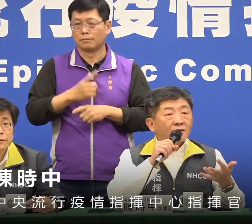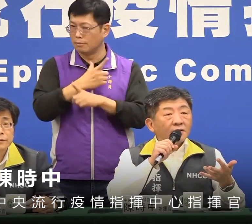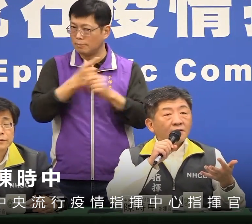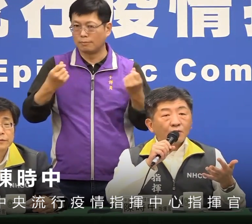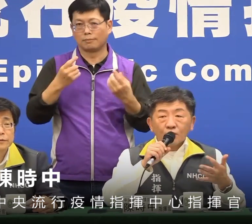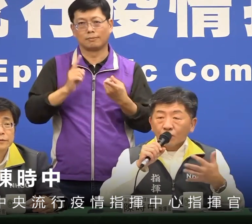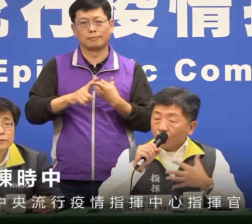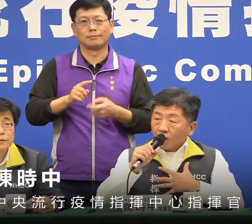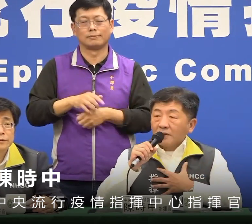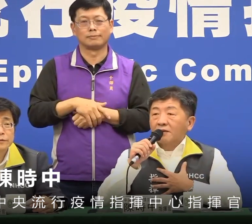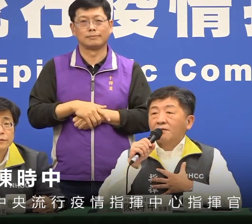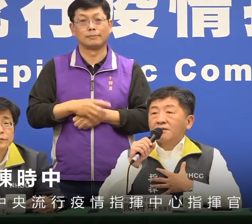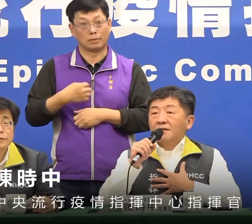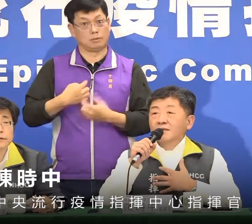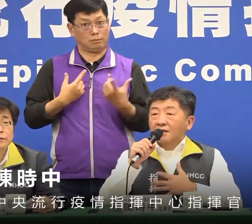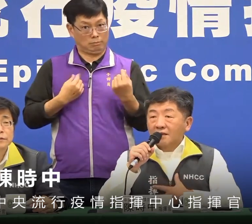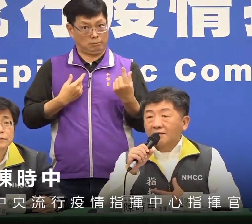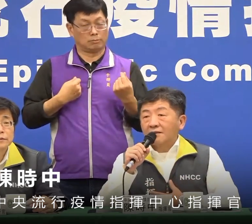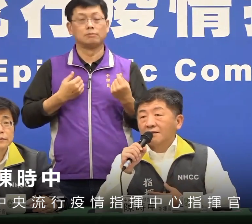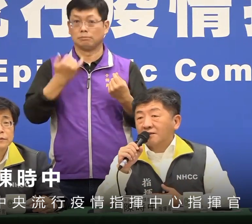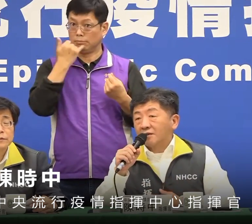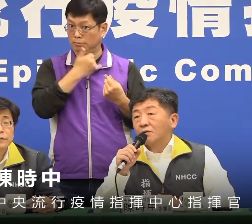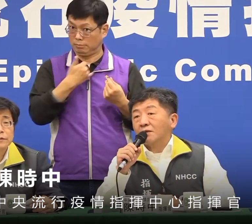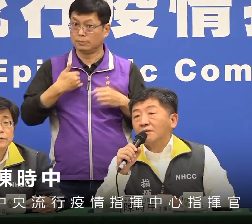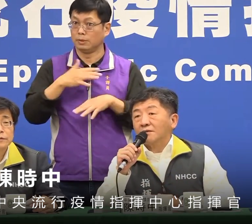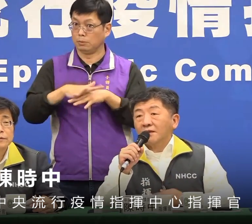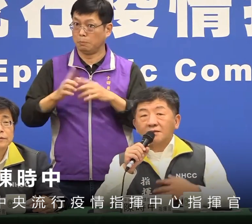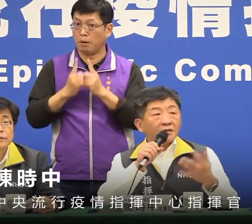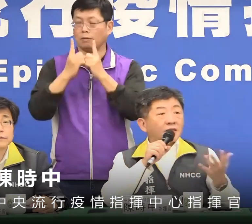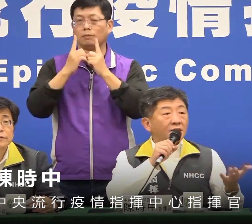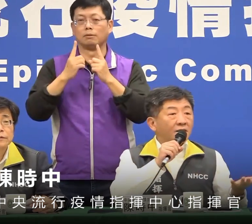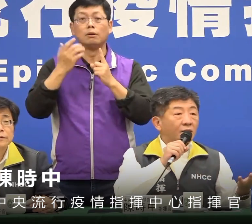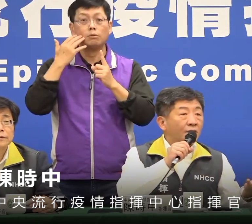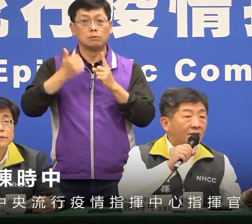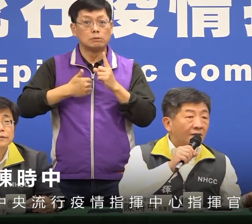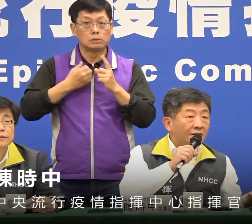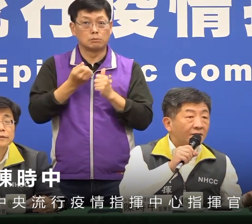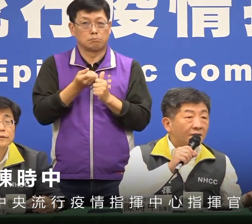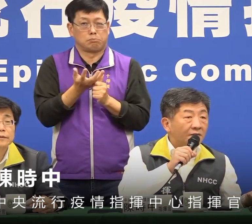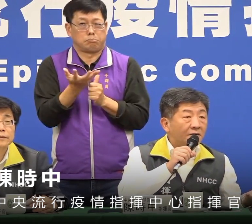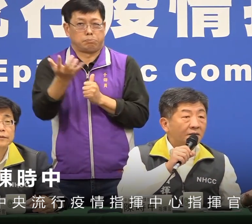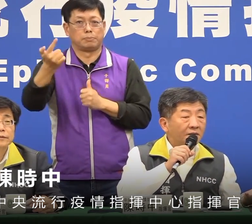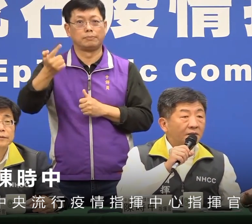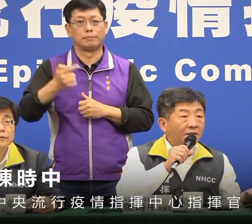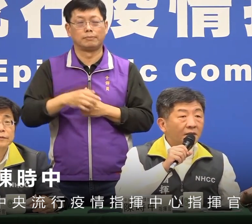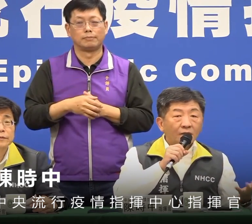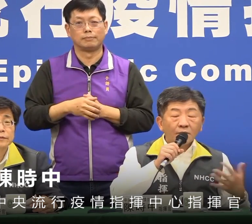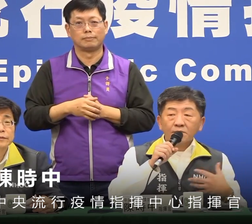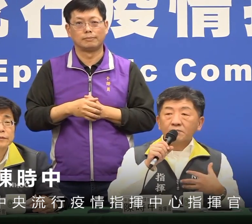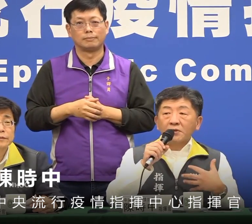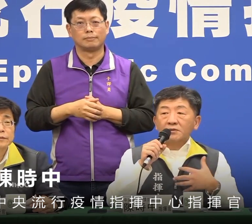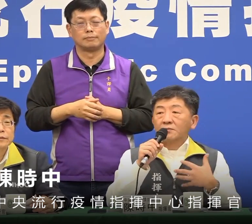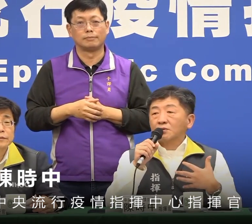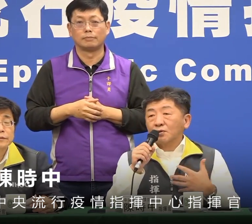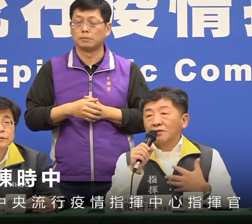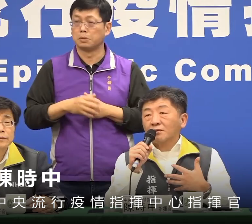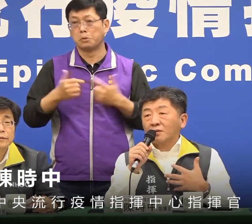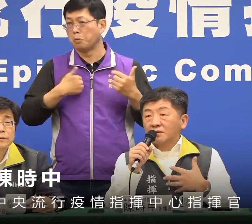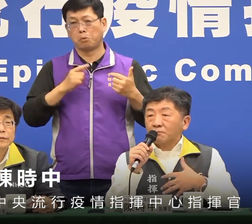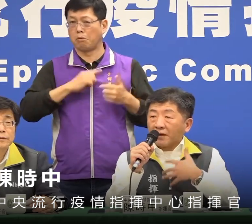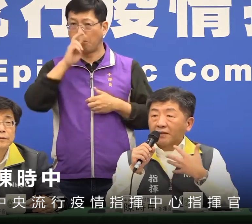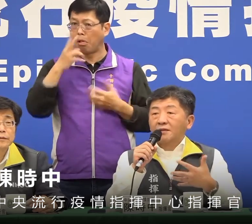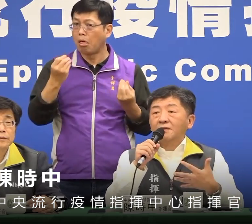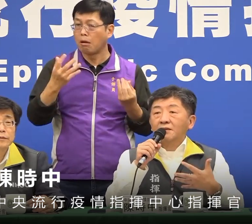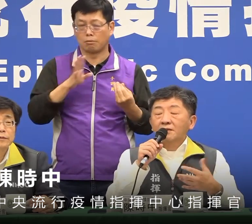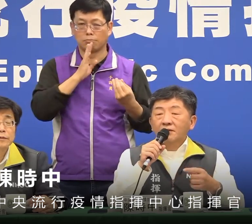有错，我们都有这样的可能的机会，如果当这疫情扩大的时候，好，我没有什么错，但